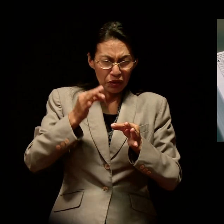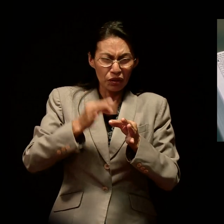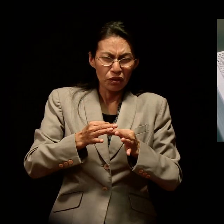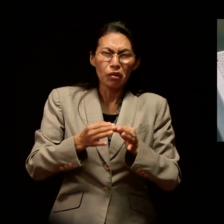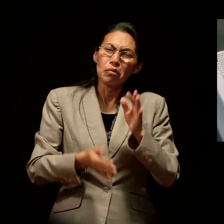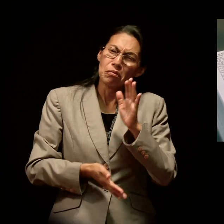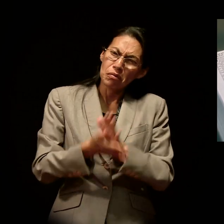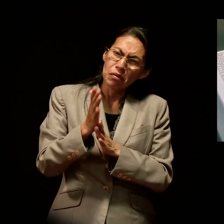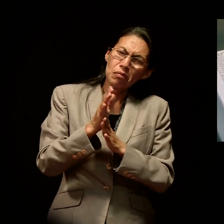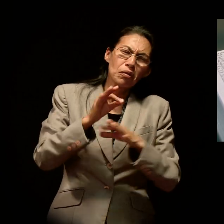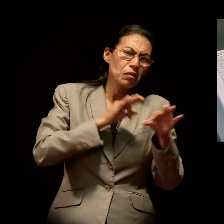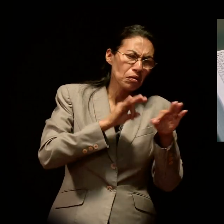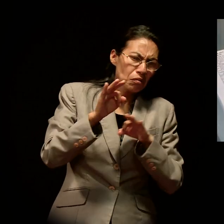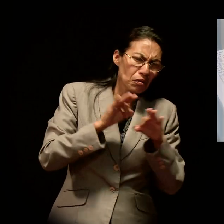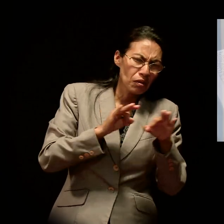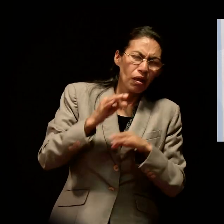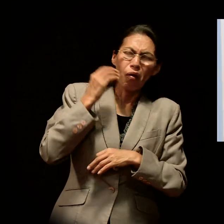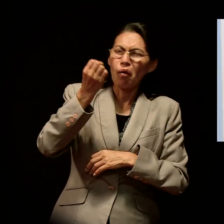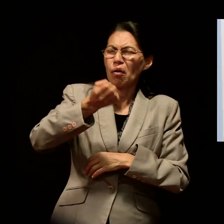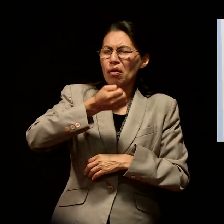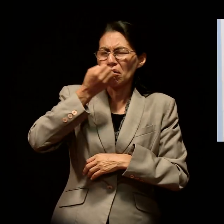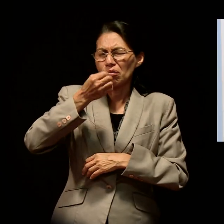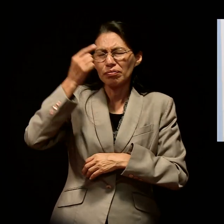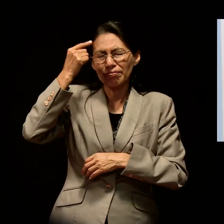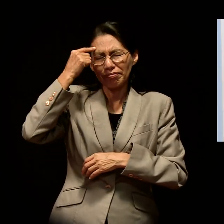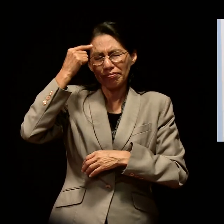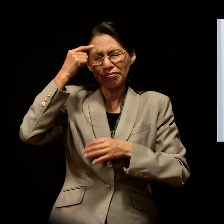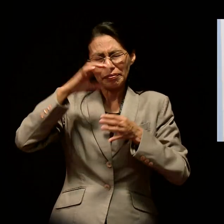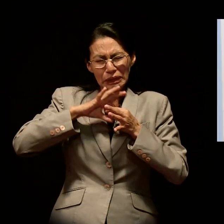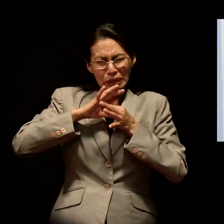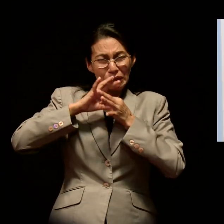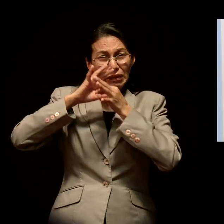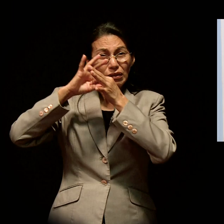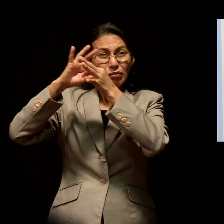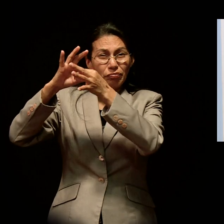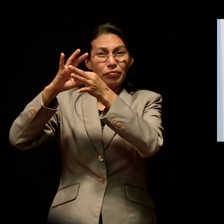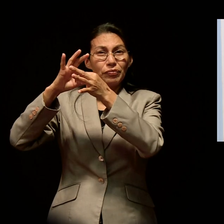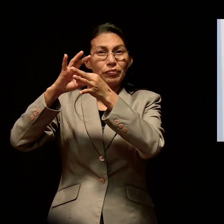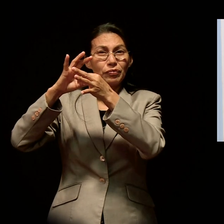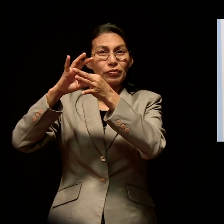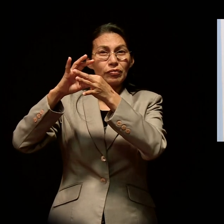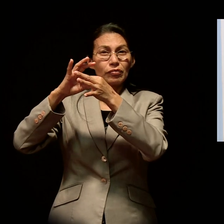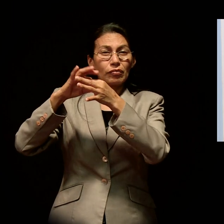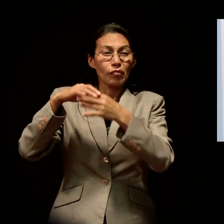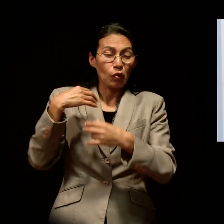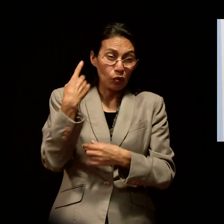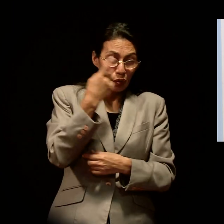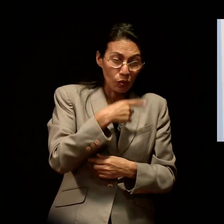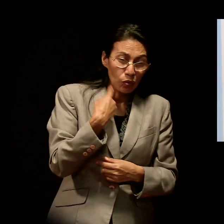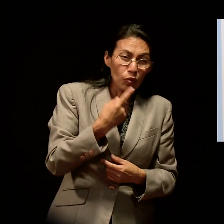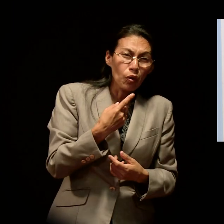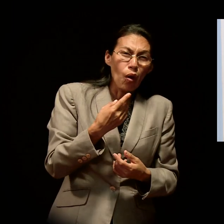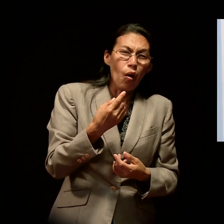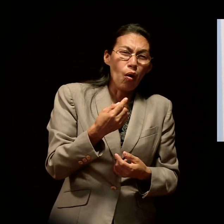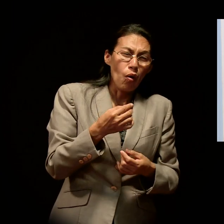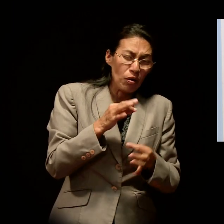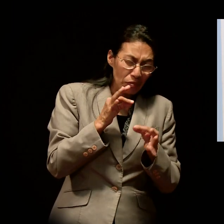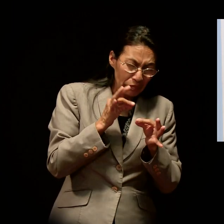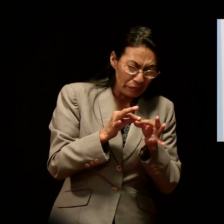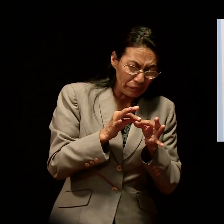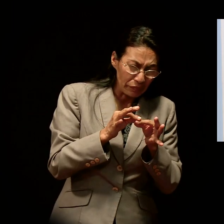llegamos un plan tengamos un horario de oración y cuando vayamos al trabajo sigamos orando en silencio